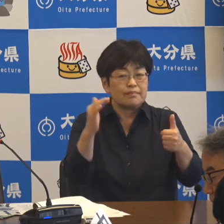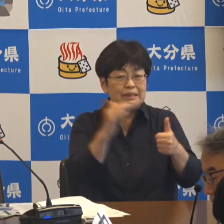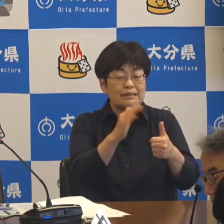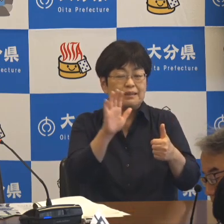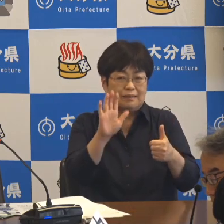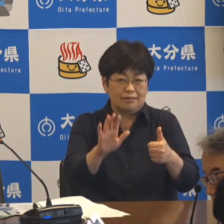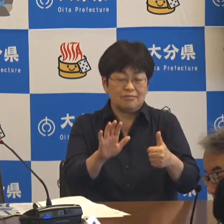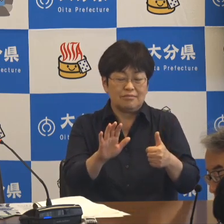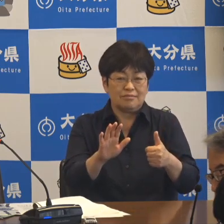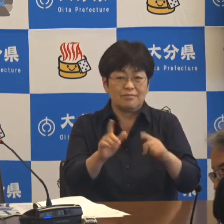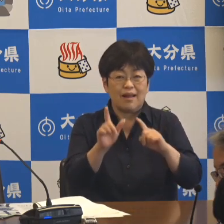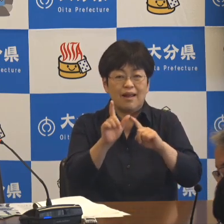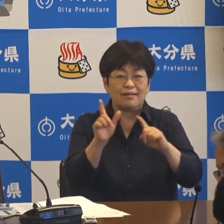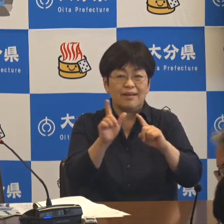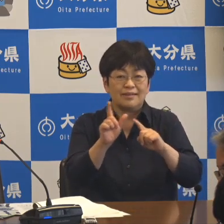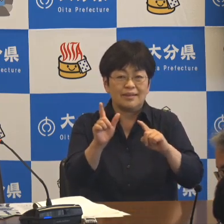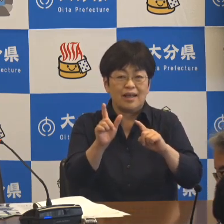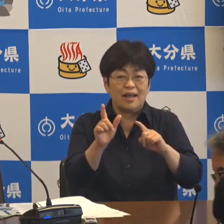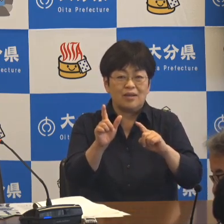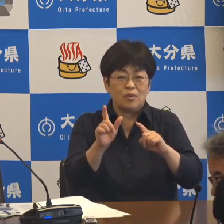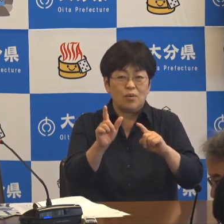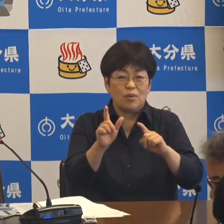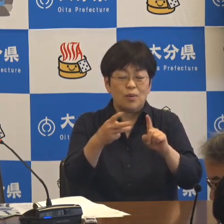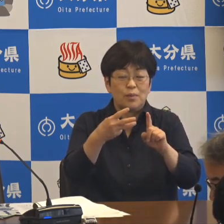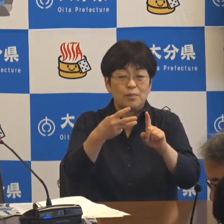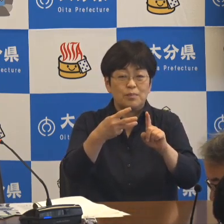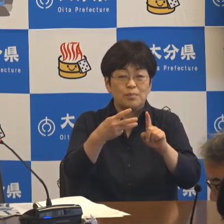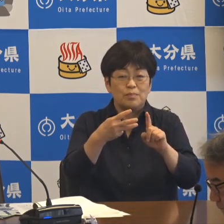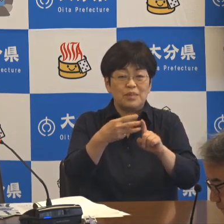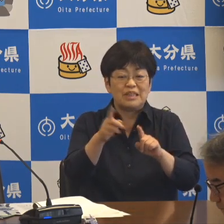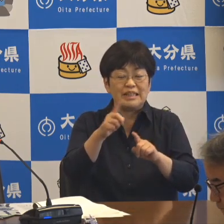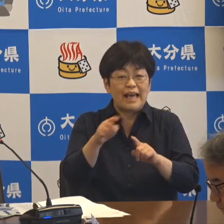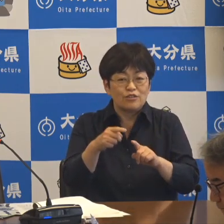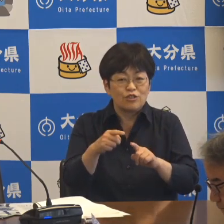の E テレの日曜美術館でも紹介いただきました。